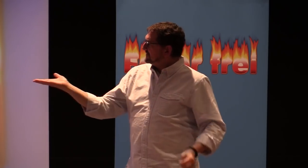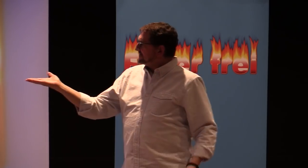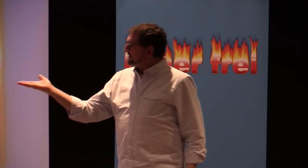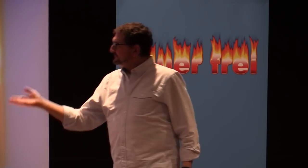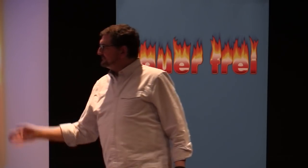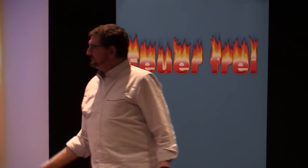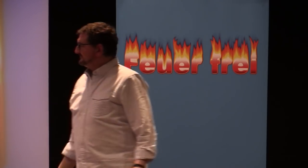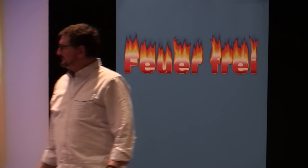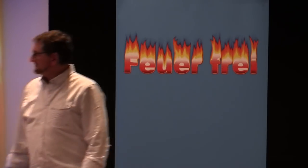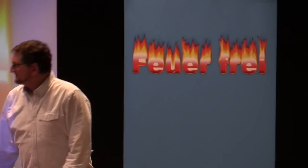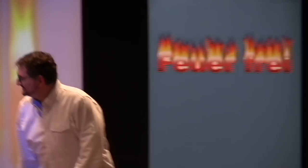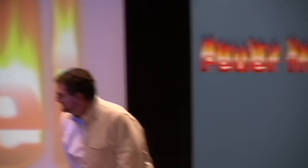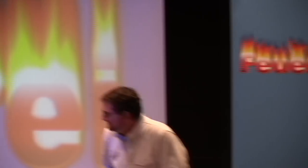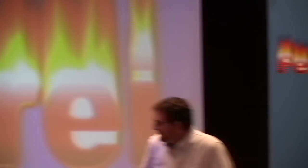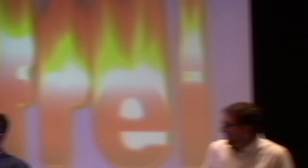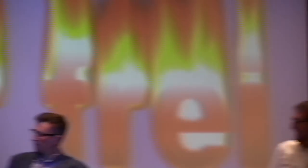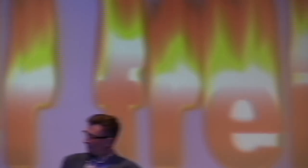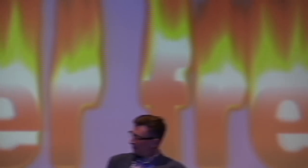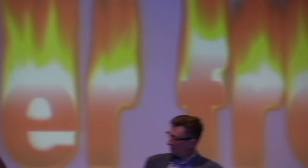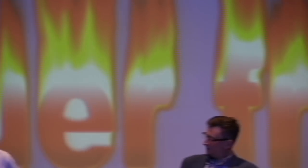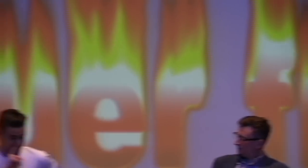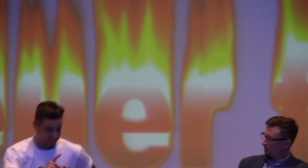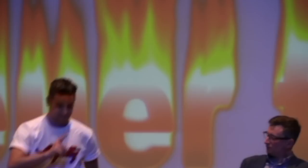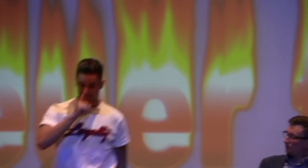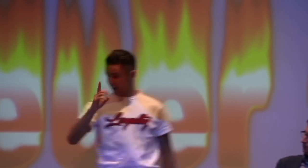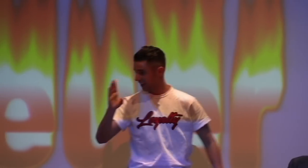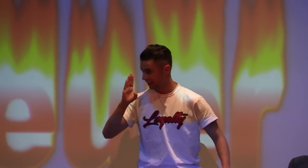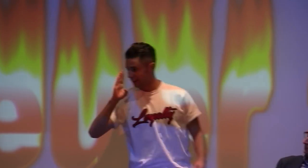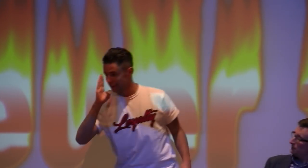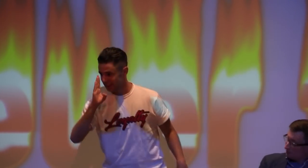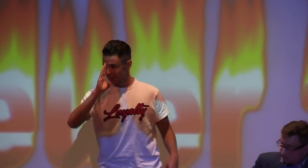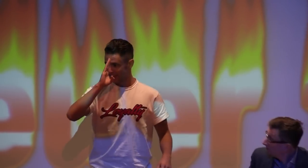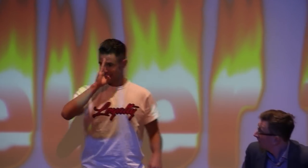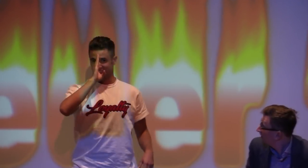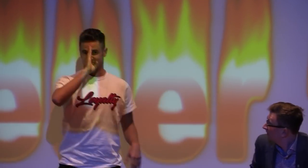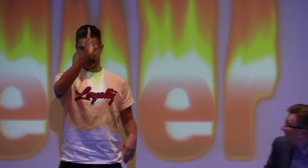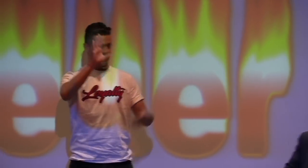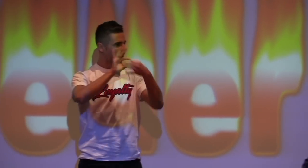nicht mehr weiter bleiben? Doch, die müssen auf jeden Fall bleiben.